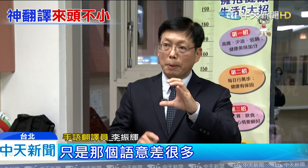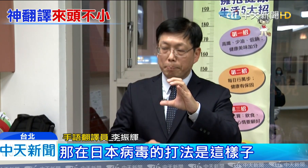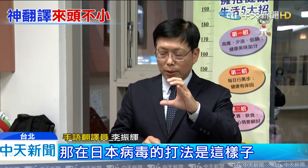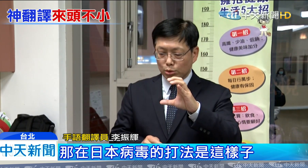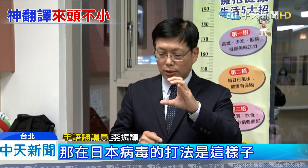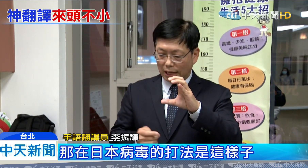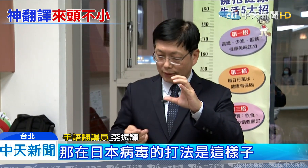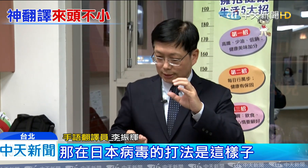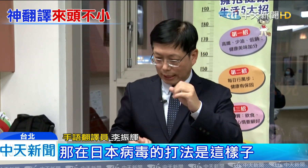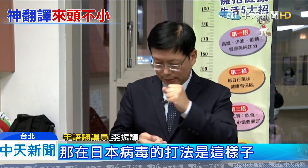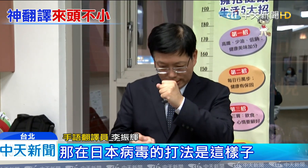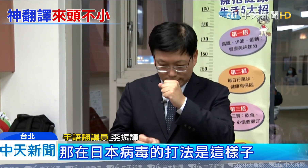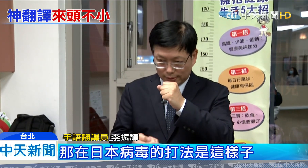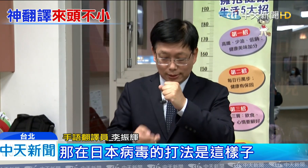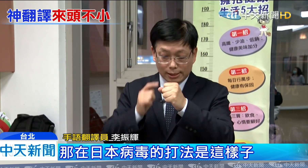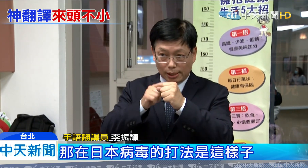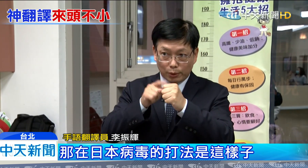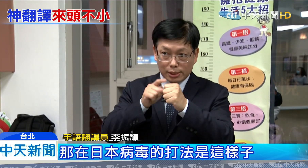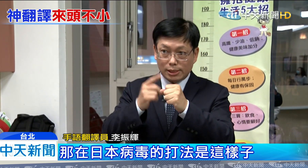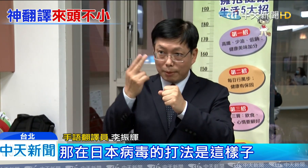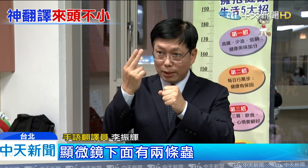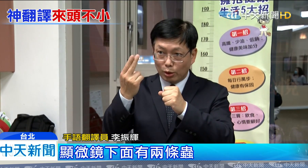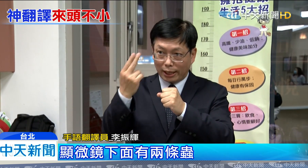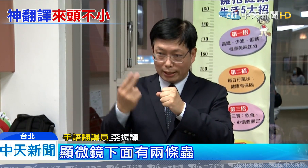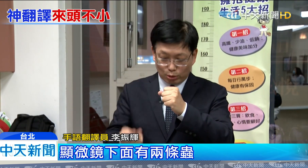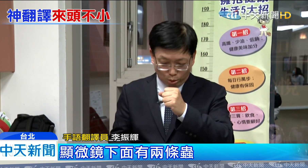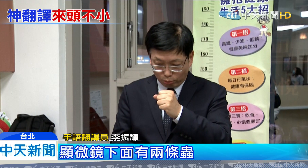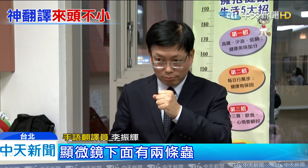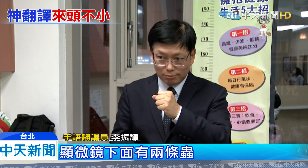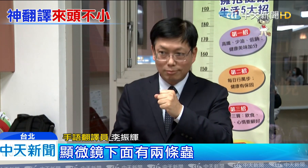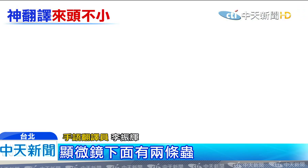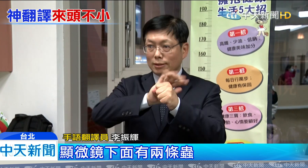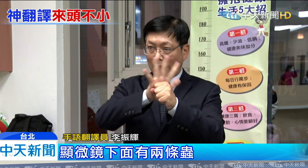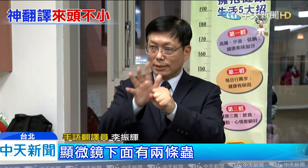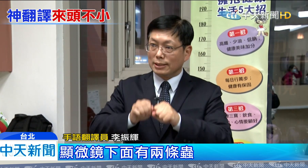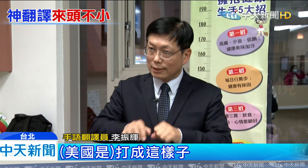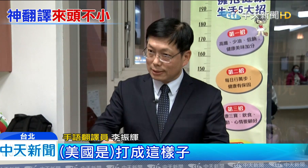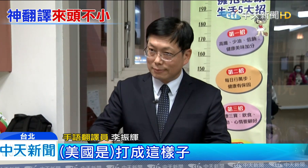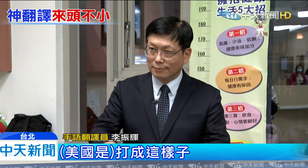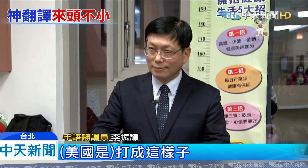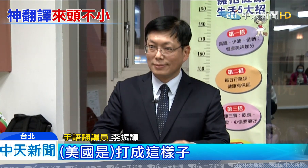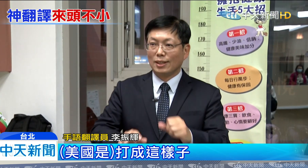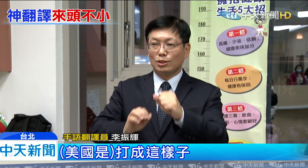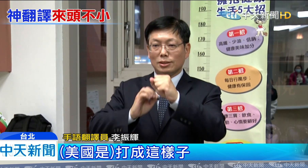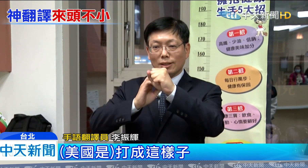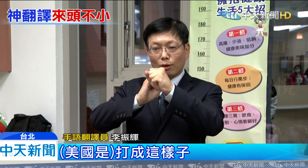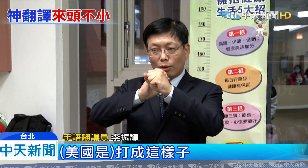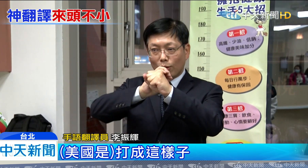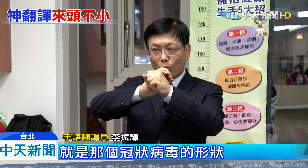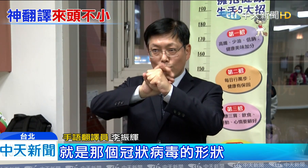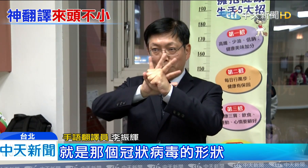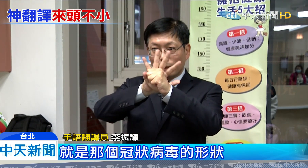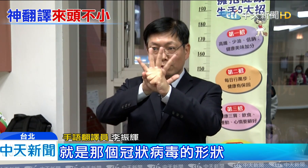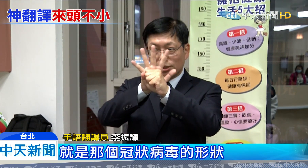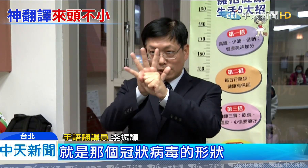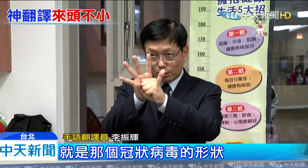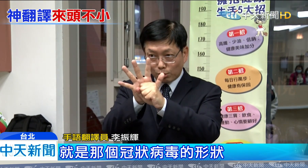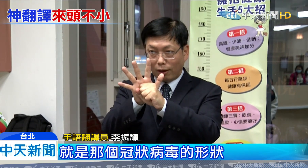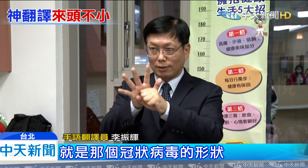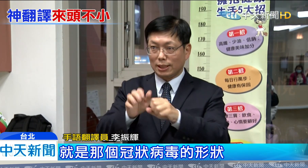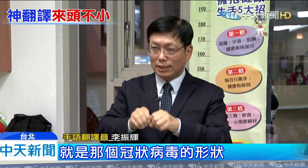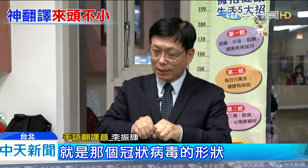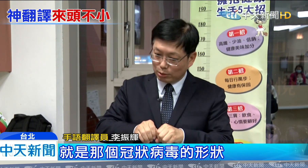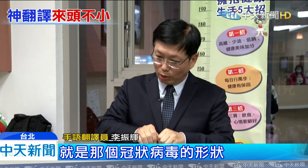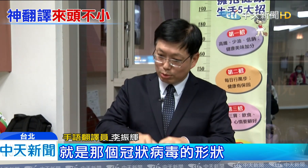那在日本病毒的打法是打这样子，是在显微镜下面有两条虫，它是打成这样子，就是那个冠状病毒的